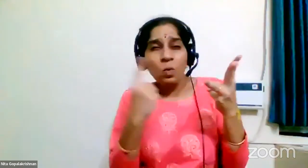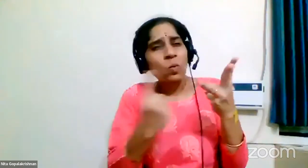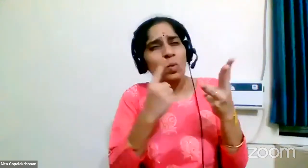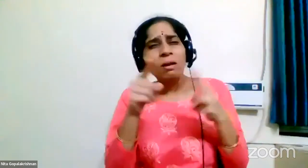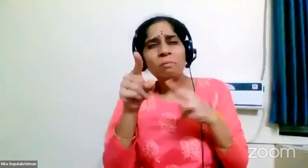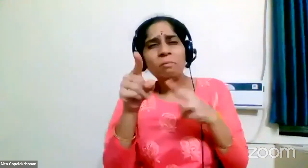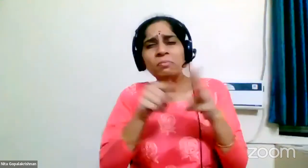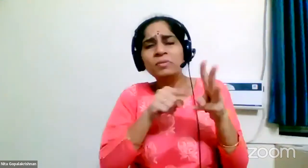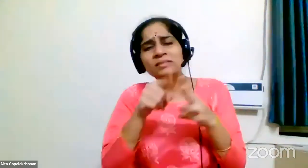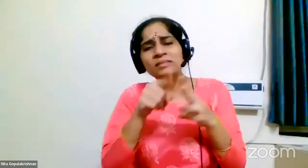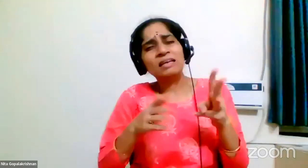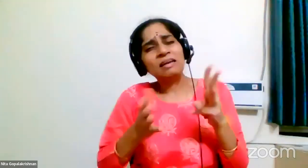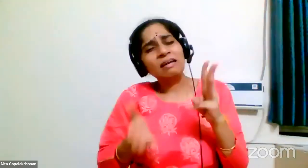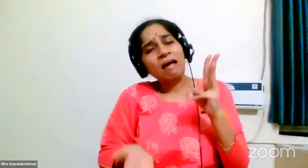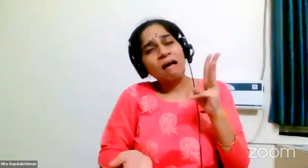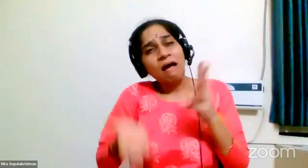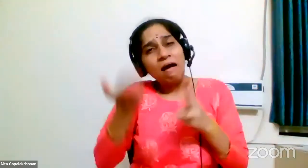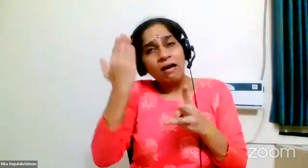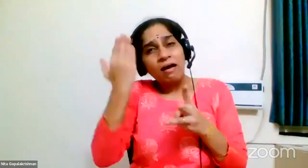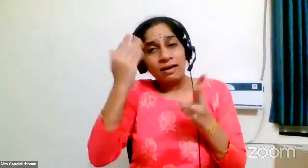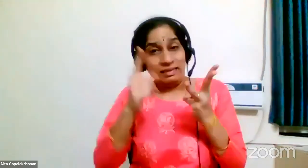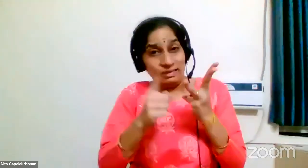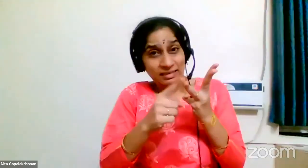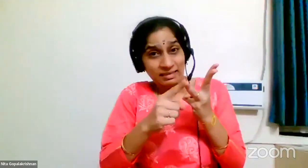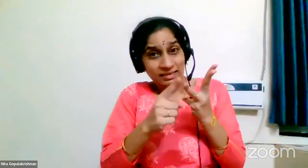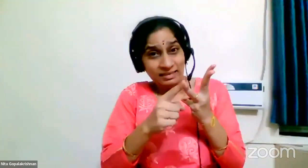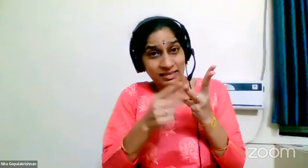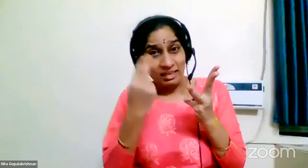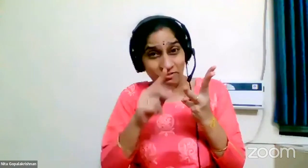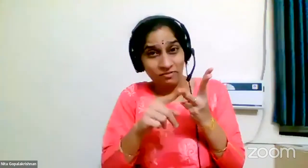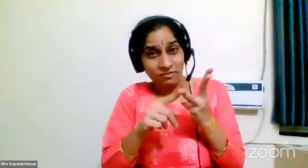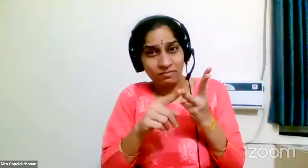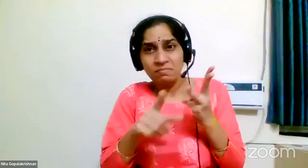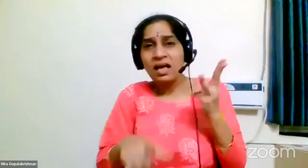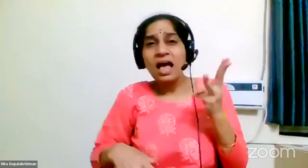तमोगुण में है, उनको शूद्र कहा गया।